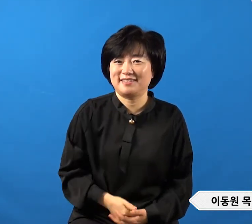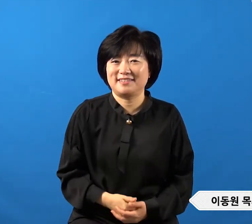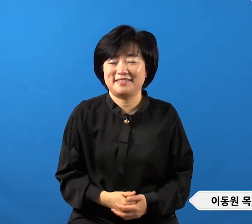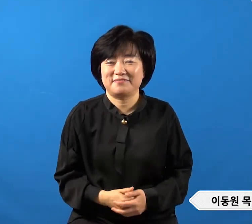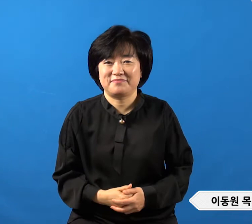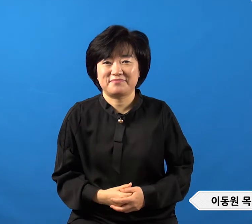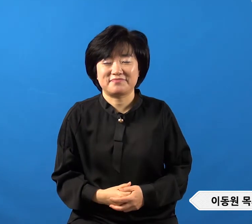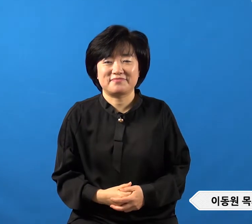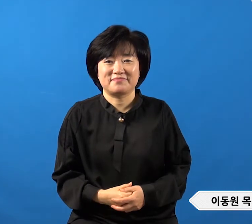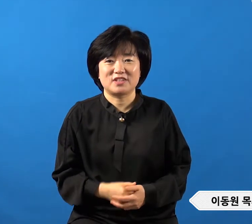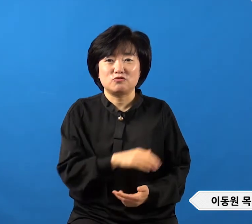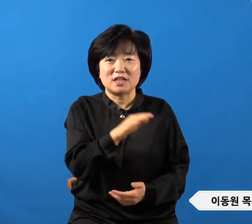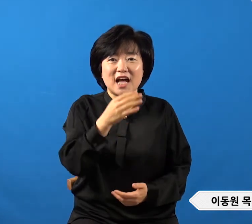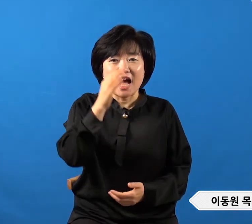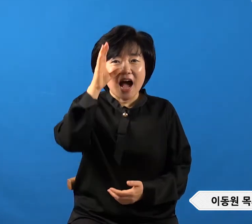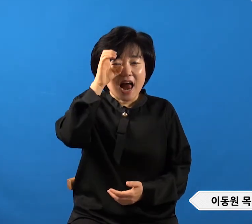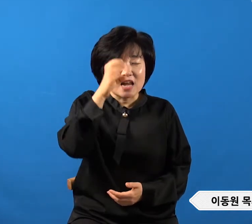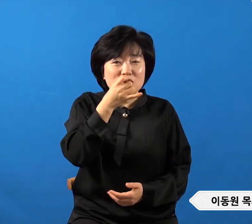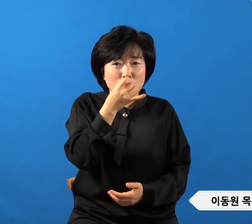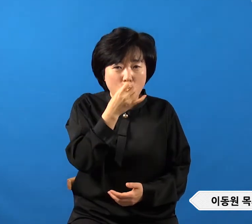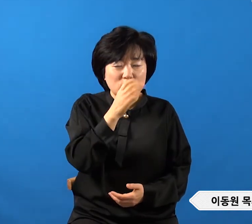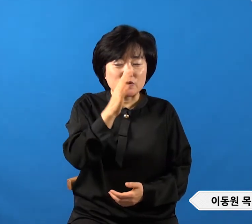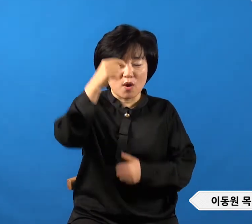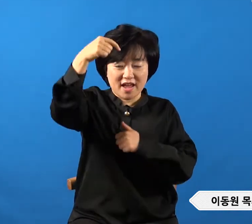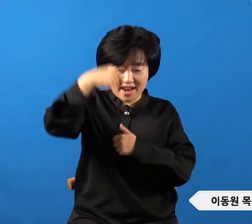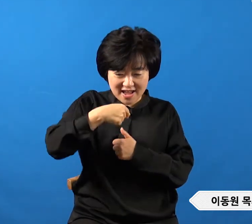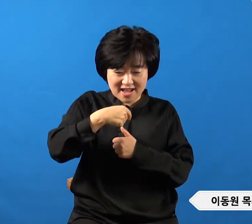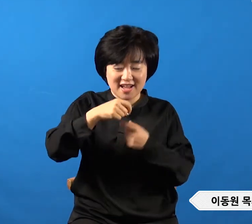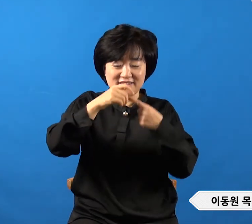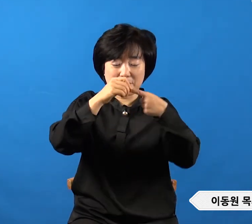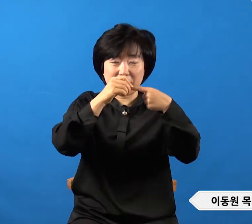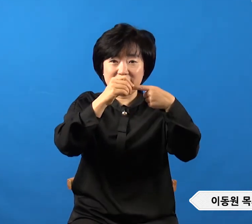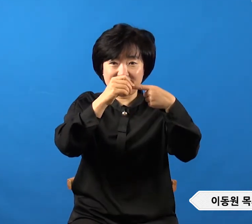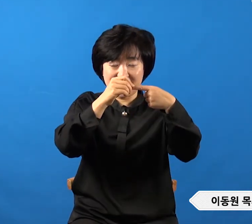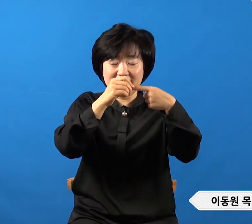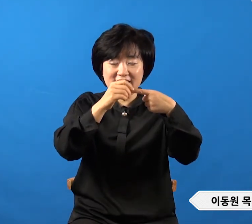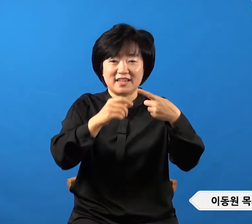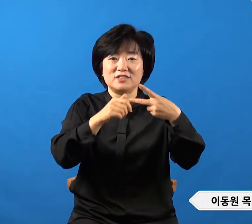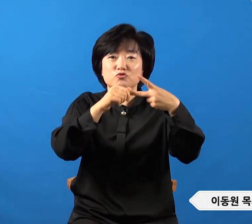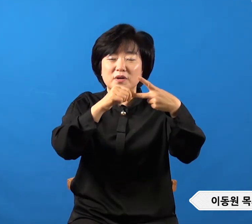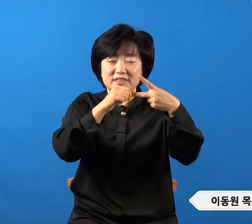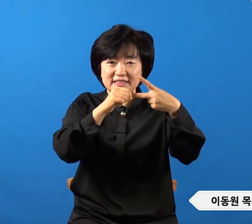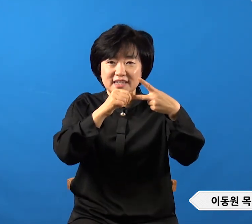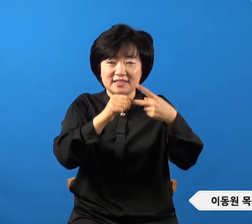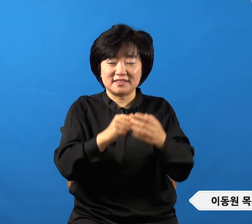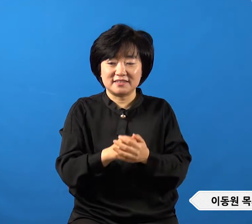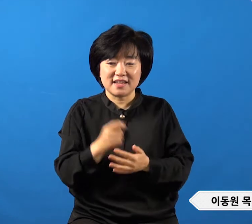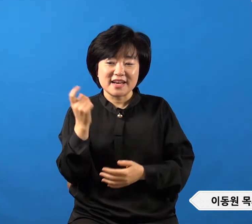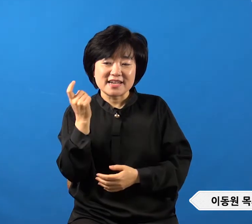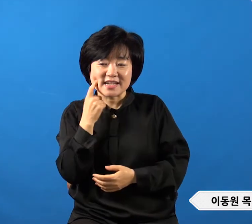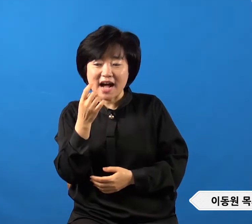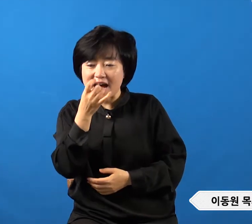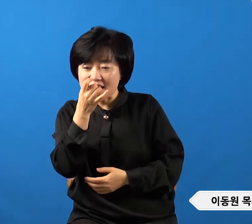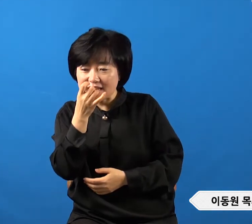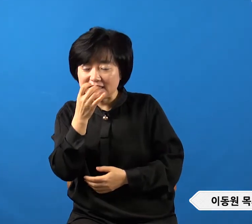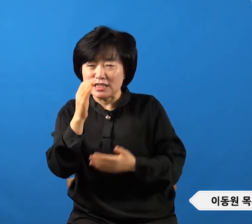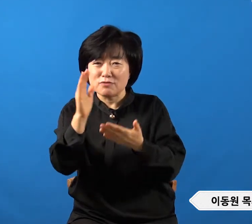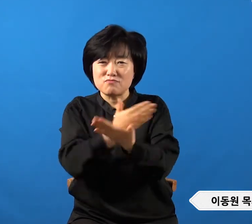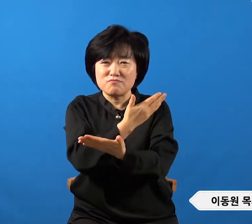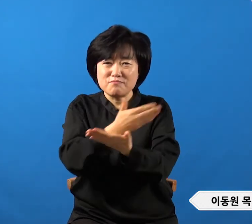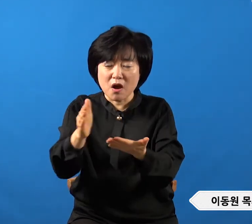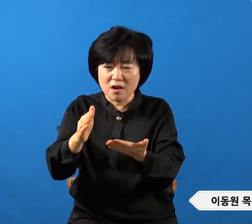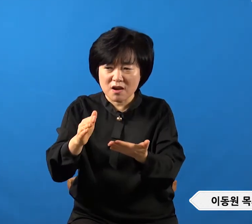자, 우리가 알고기 되라. 이게 첫 번째 레슨이라면 이 비유가 가르치는 두 번째 교훈은 가라지